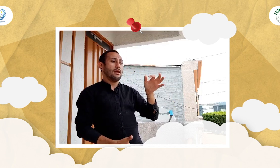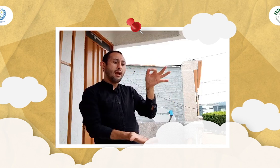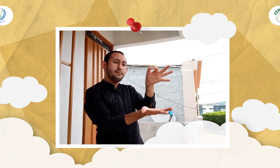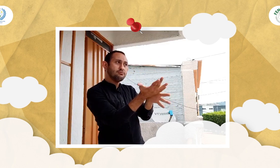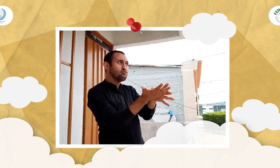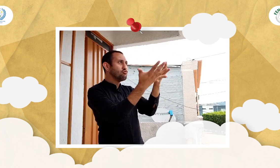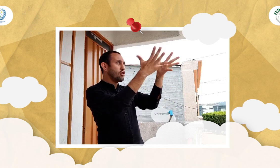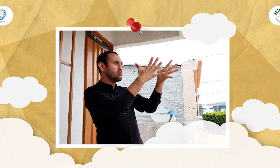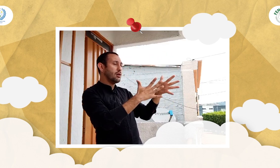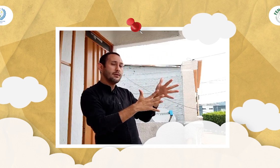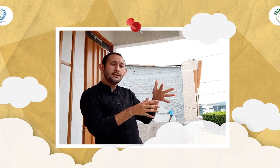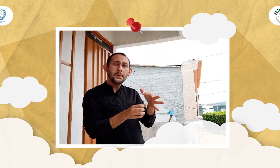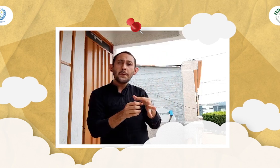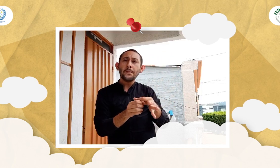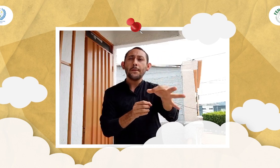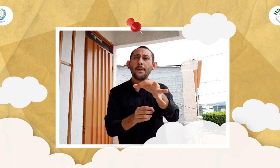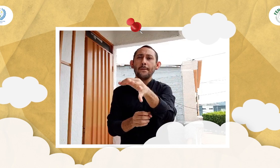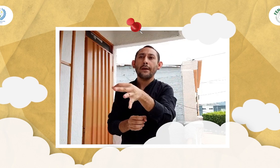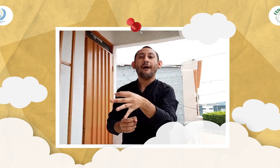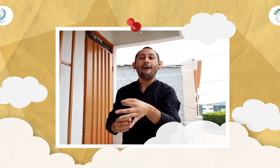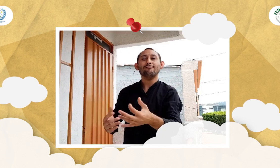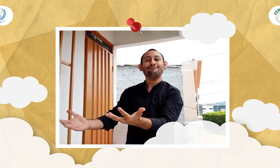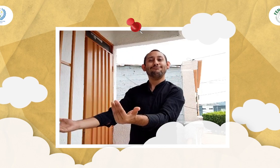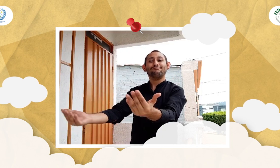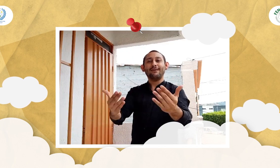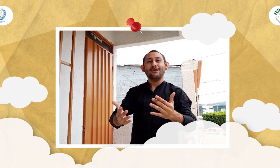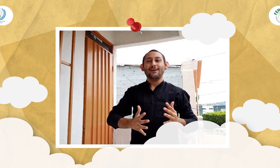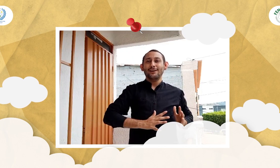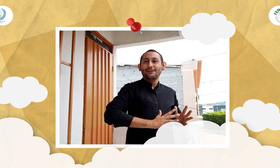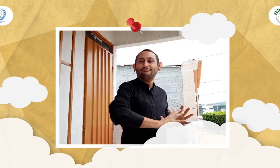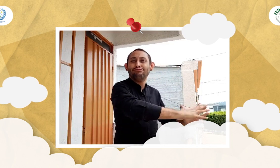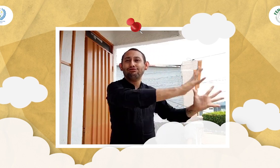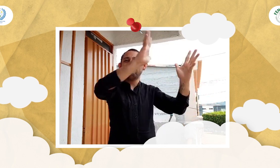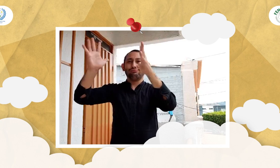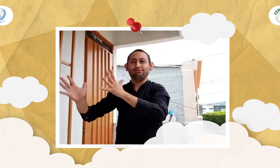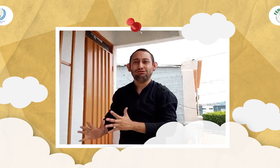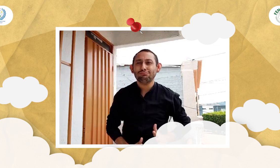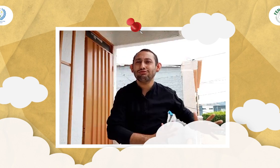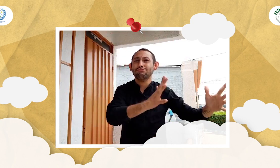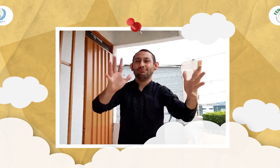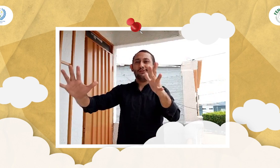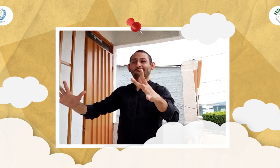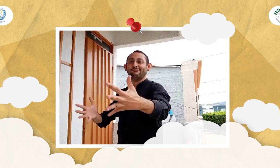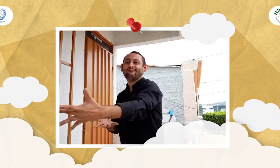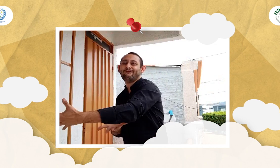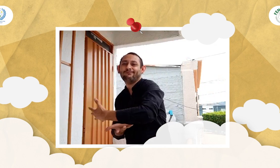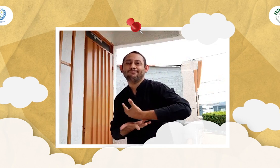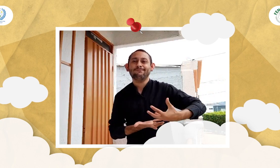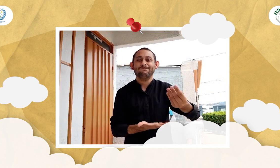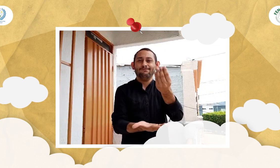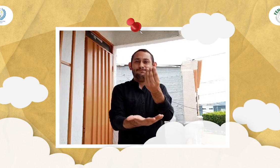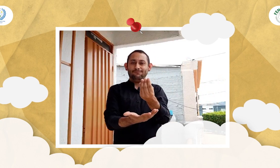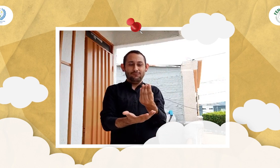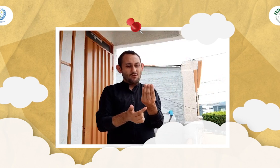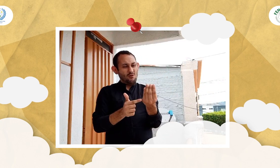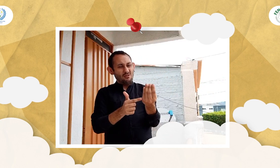tenga en cuenta a todos y que la lengua de señas y este proceso sea patrimonio